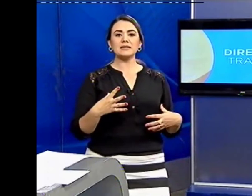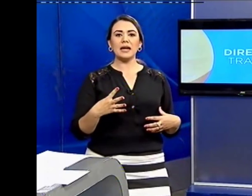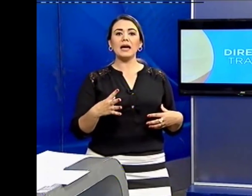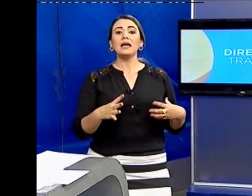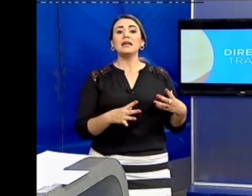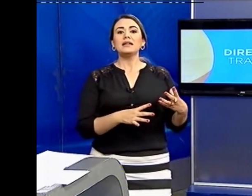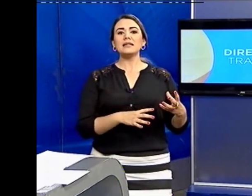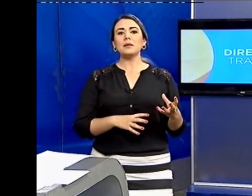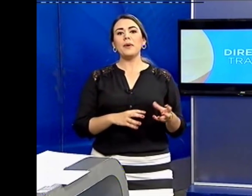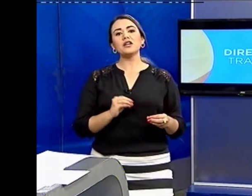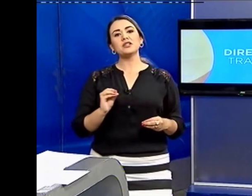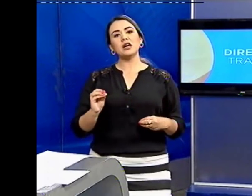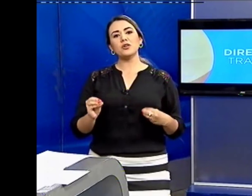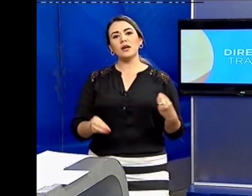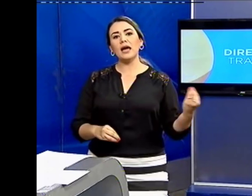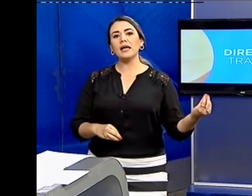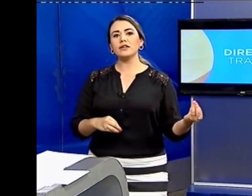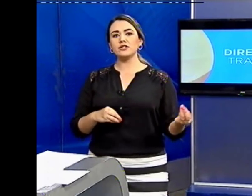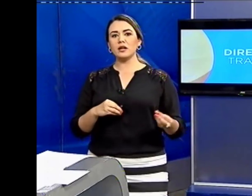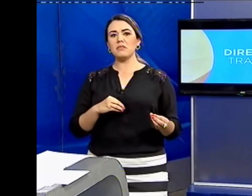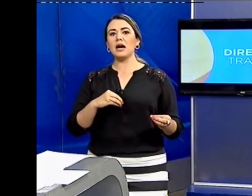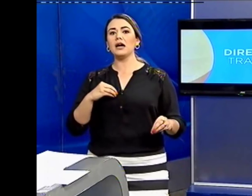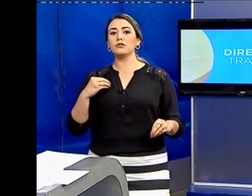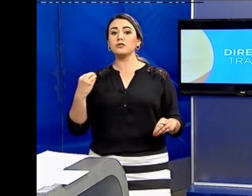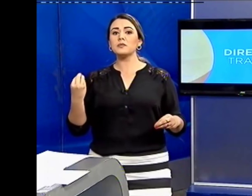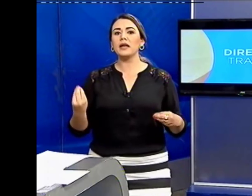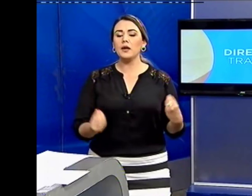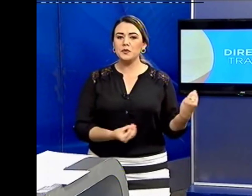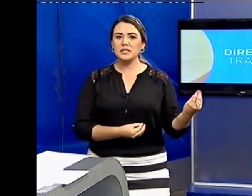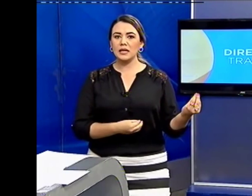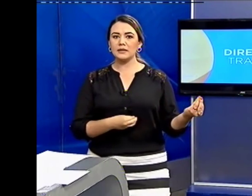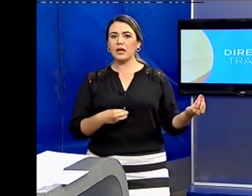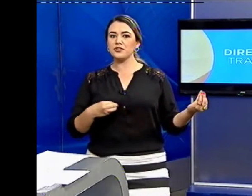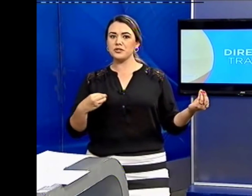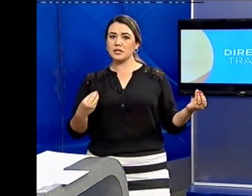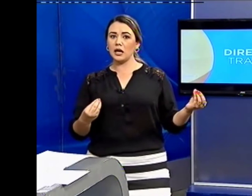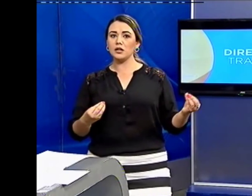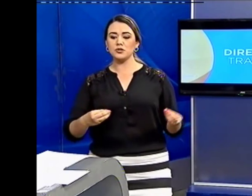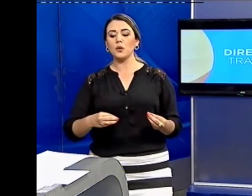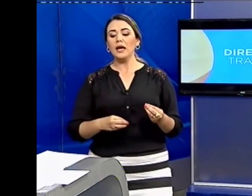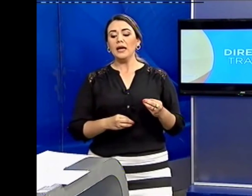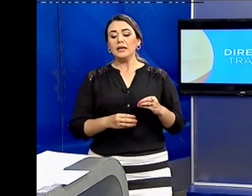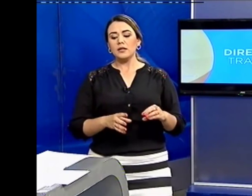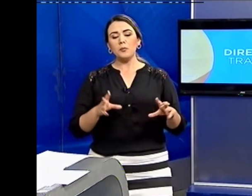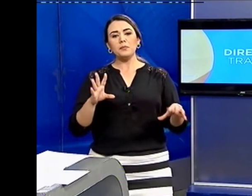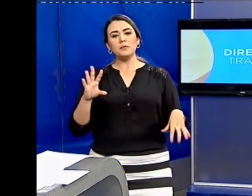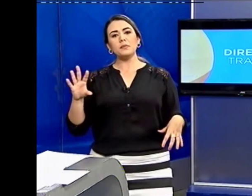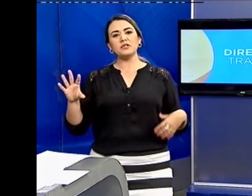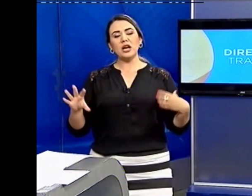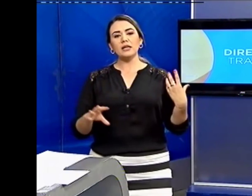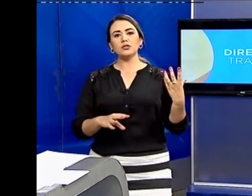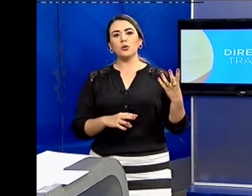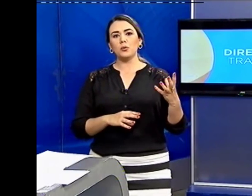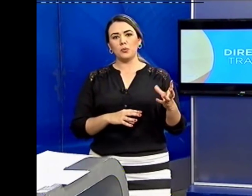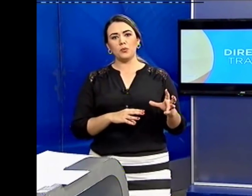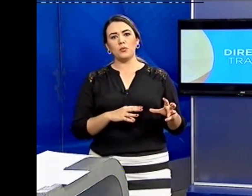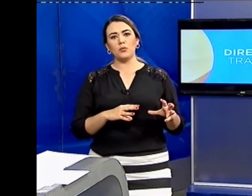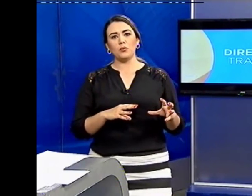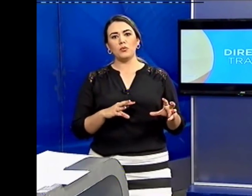entrar nessa parte da jornada de trabalho, dos períodos que ele tem de descanso. Então, já dando